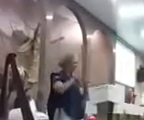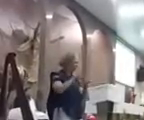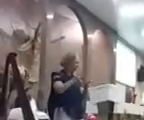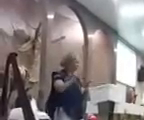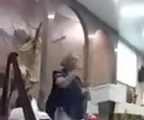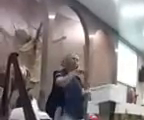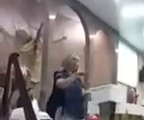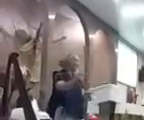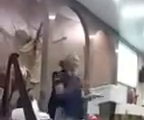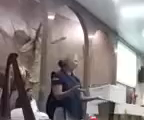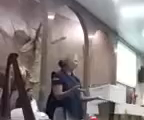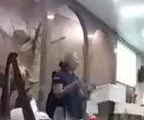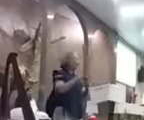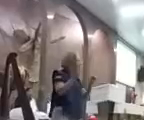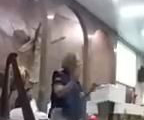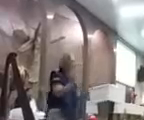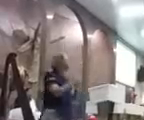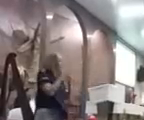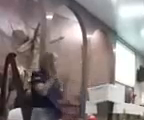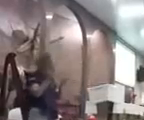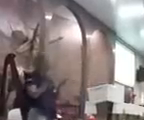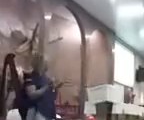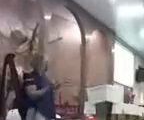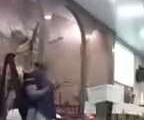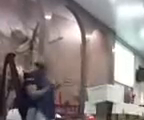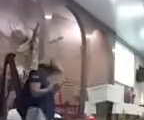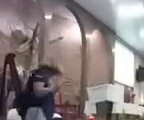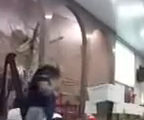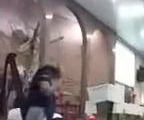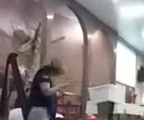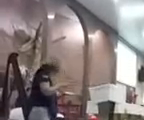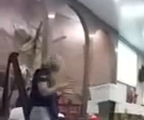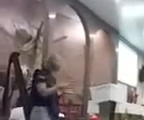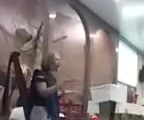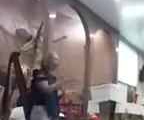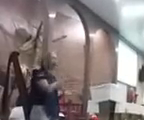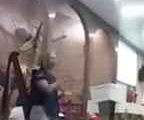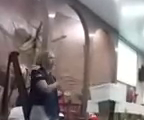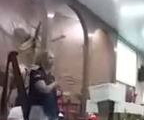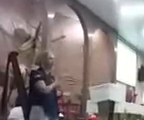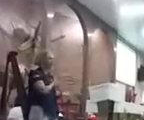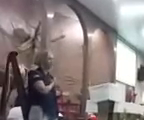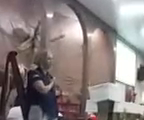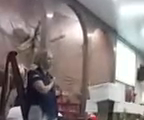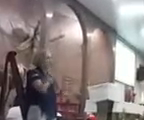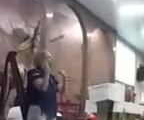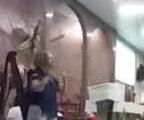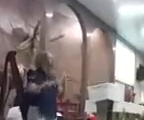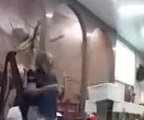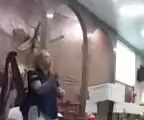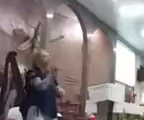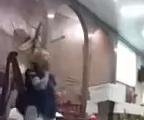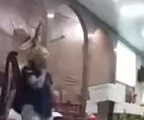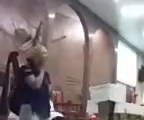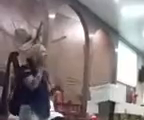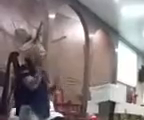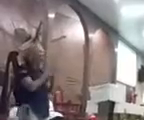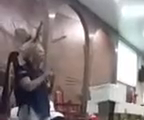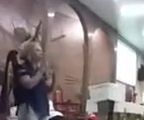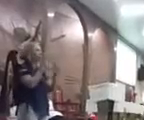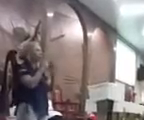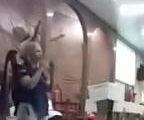família. Mas quando só um na casa quer acertar, nada se acerta. Agora, quando